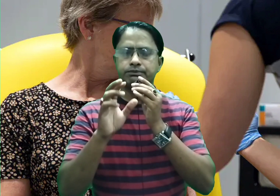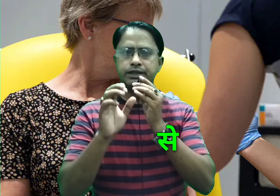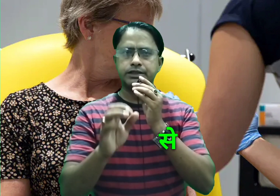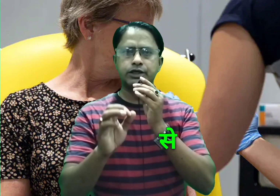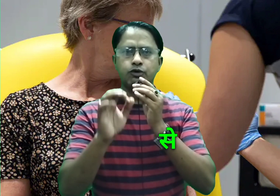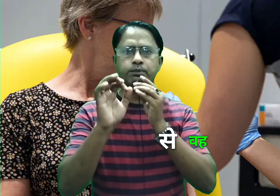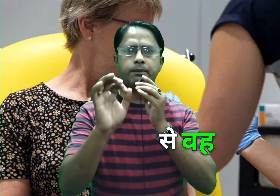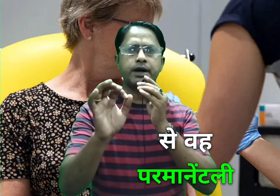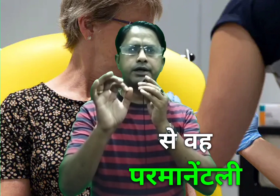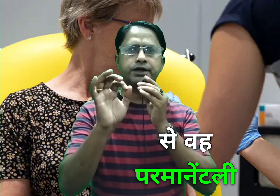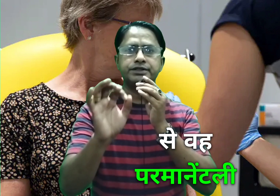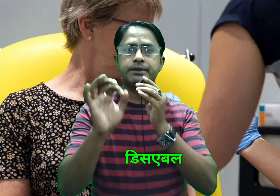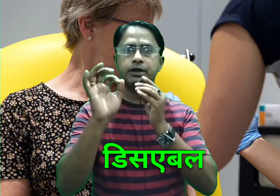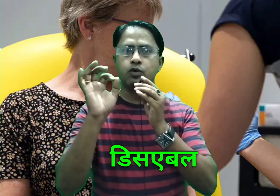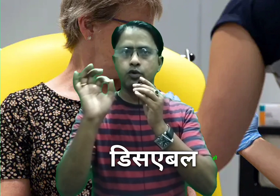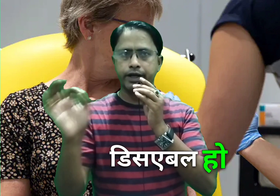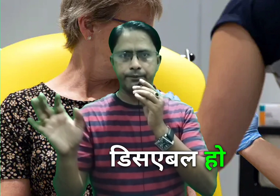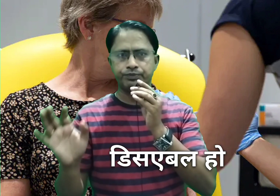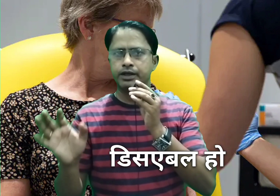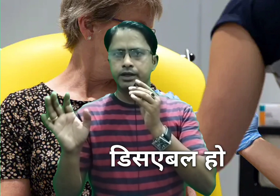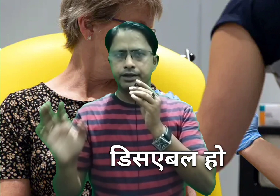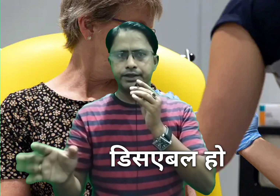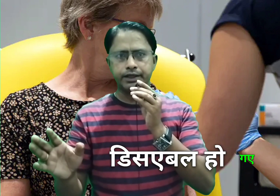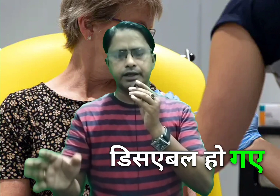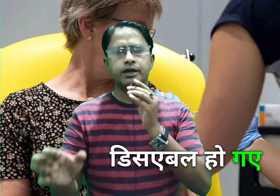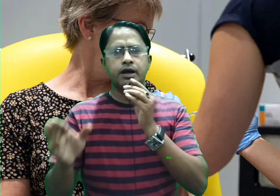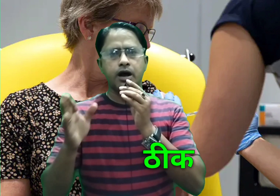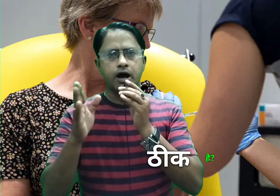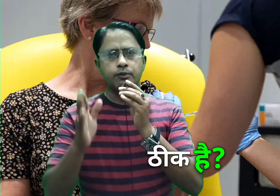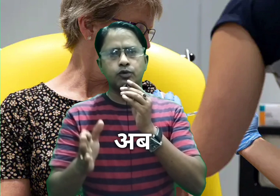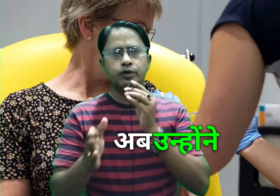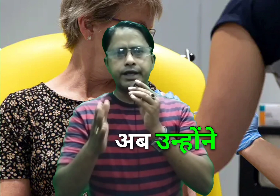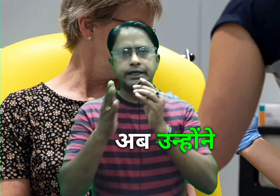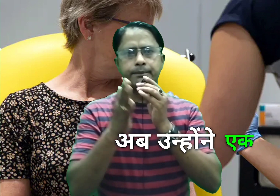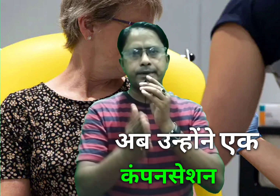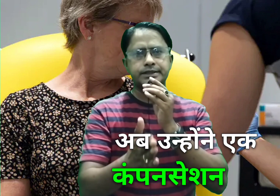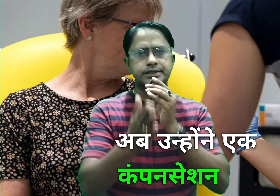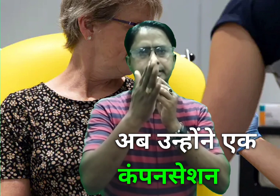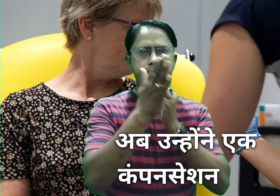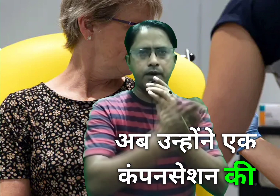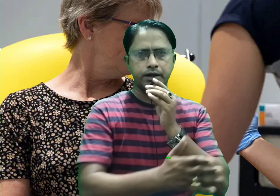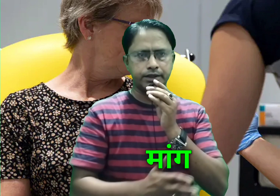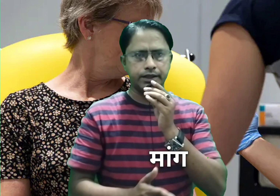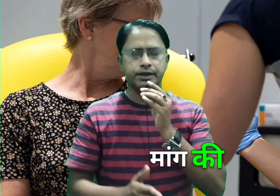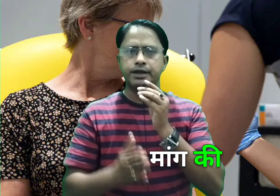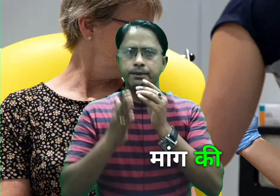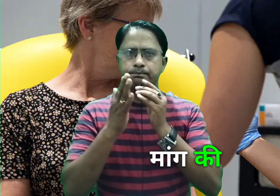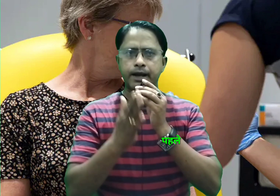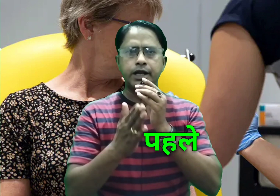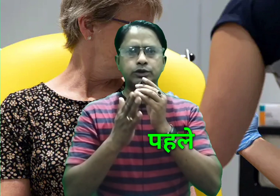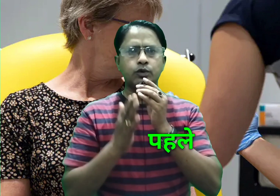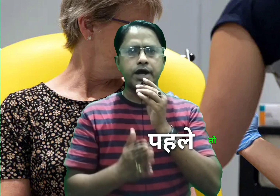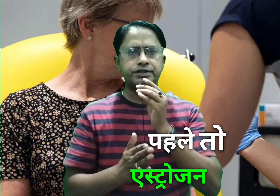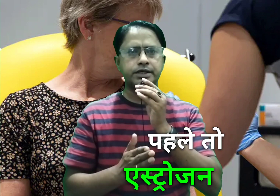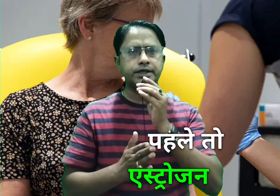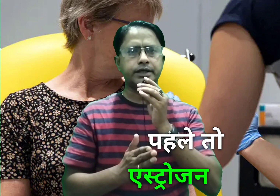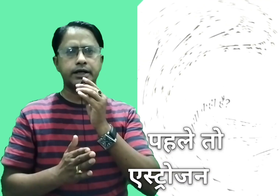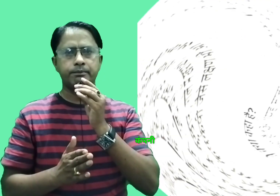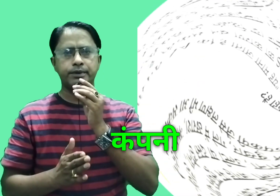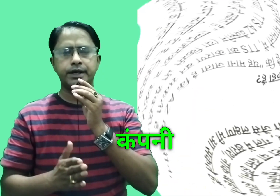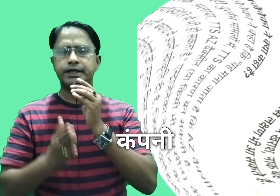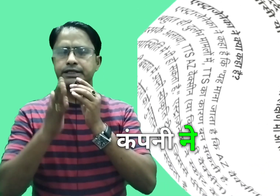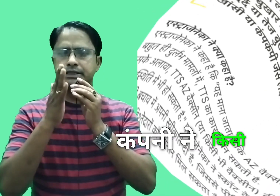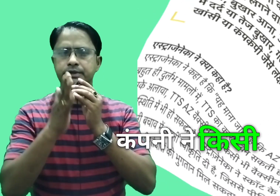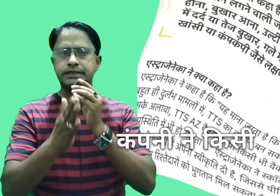जिसकी वजह से वो परमानेंटली डिसेबल हो गए। ठीक है, अब उन्होंने एक कंपनसेशन की मांग की। पहले तो